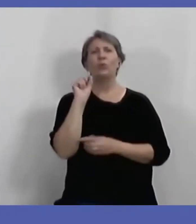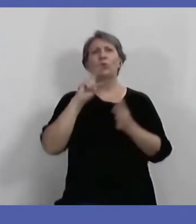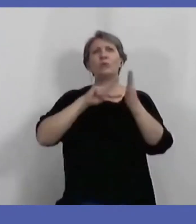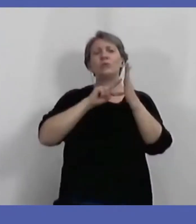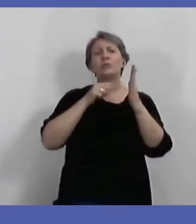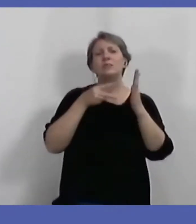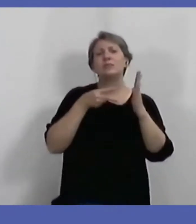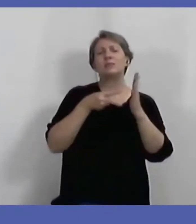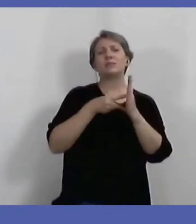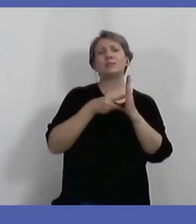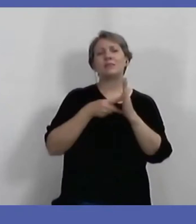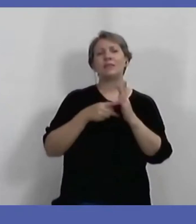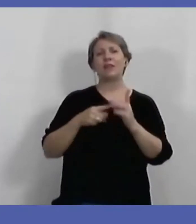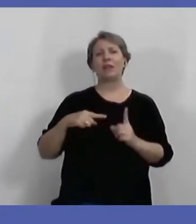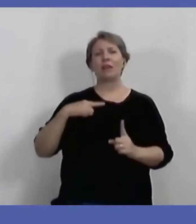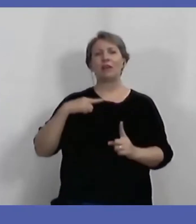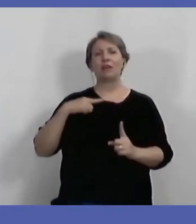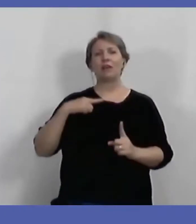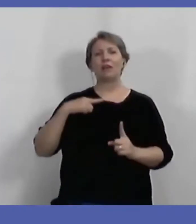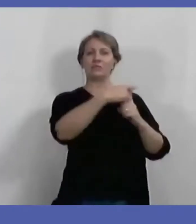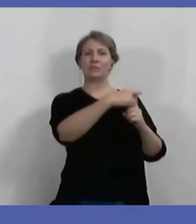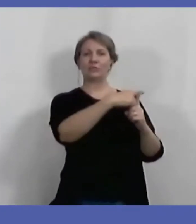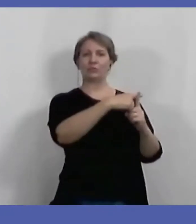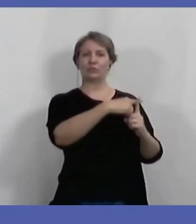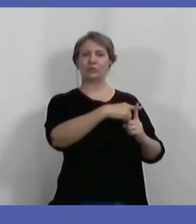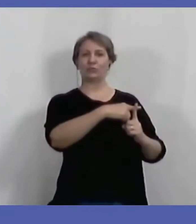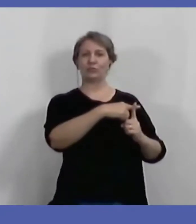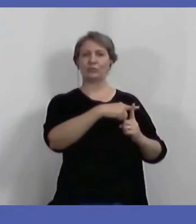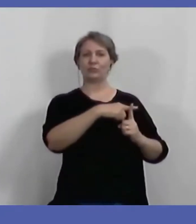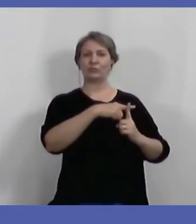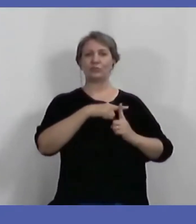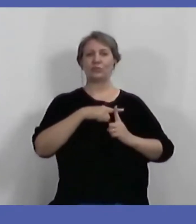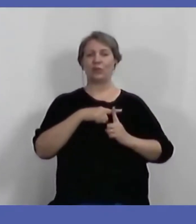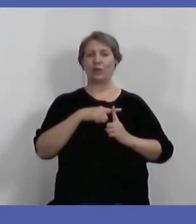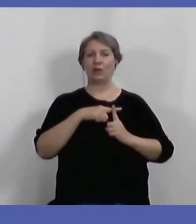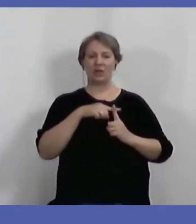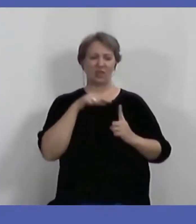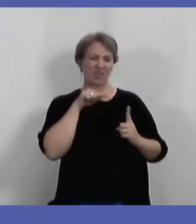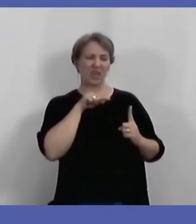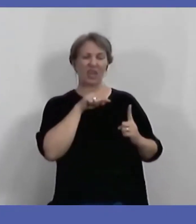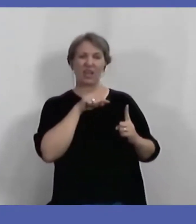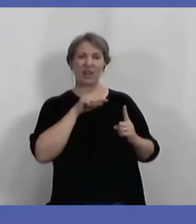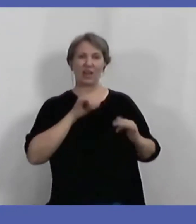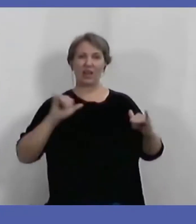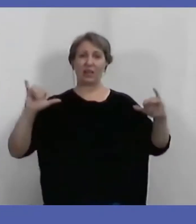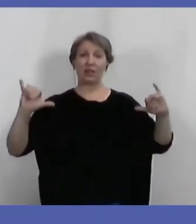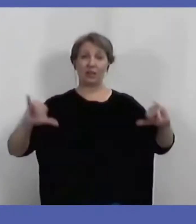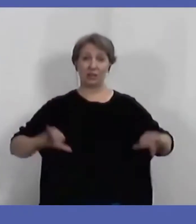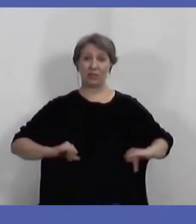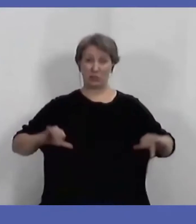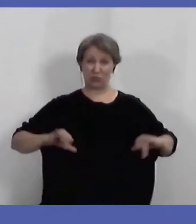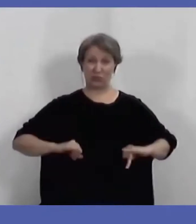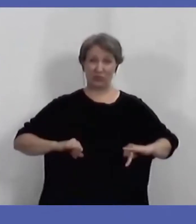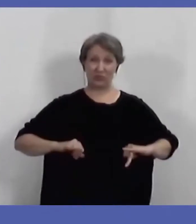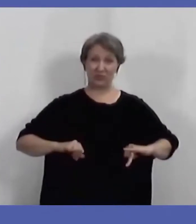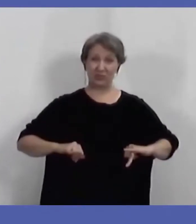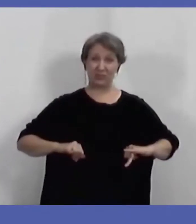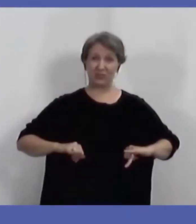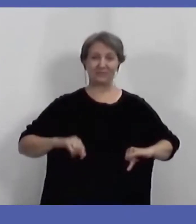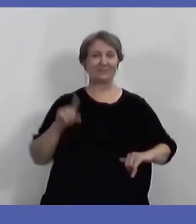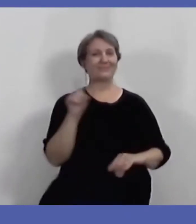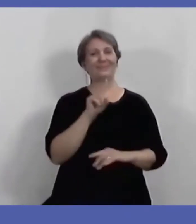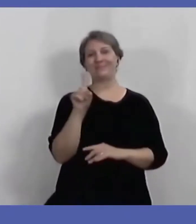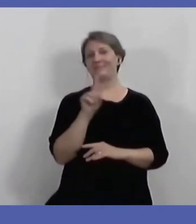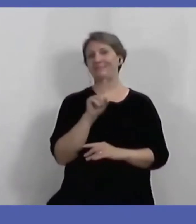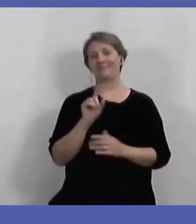para você sofrer. A cruz não dá sofrimento para você. Eu estou falando uma nova para vocês,